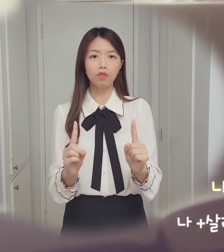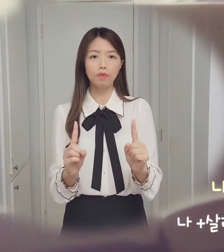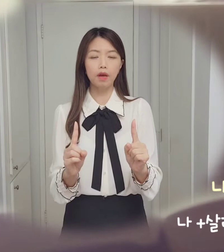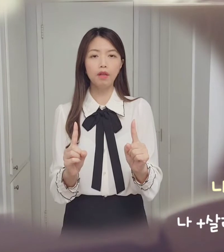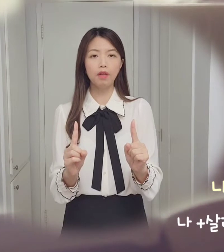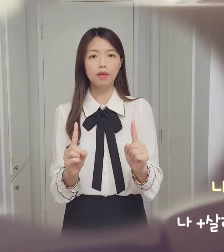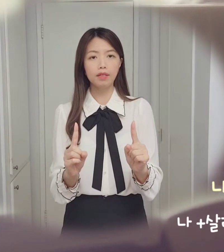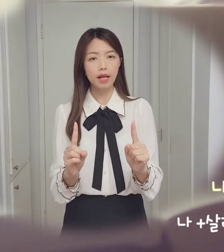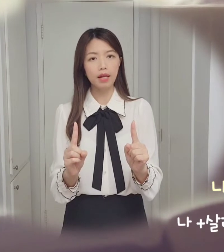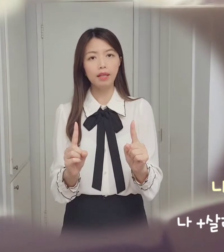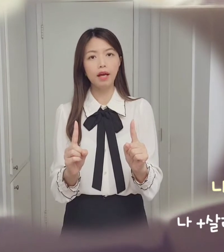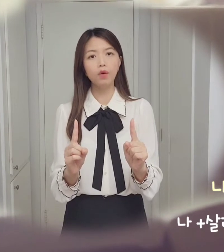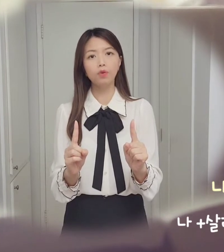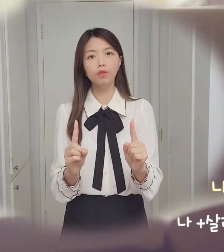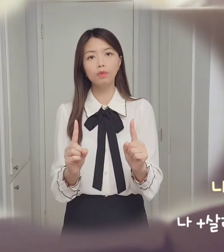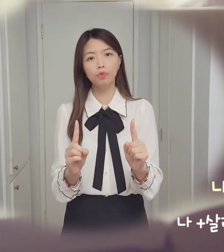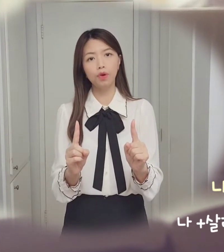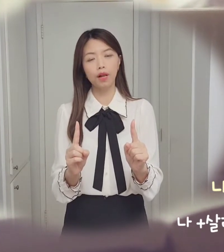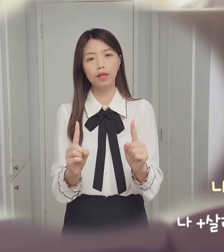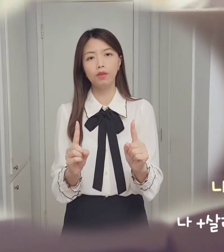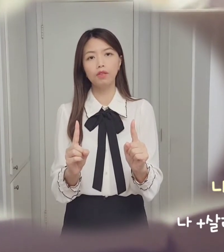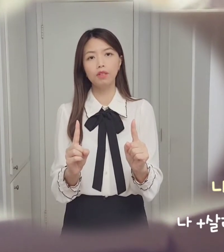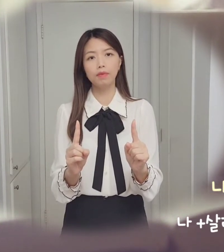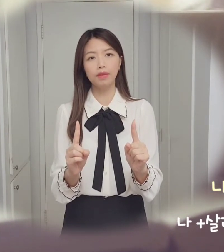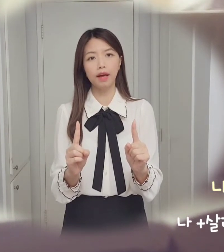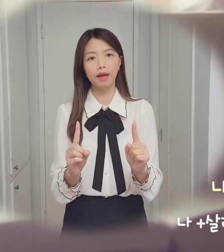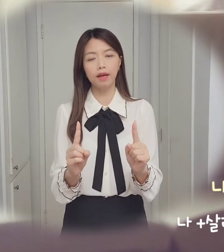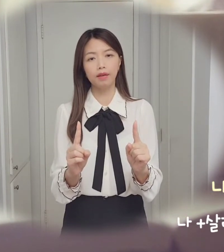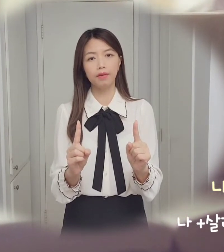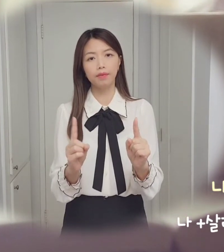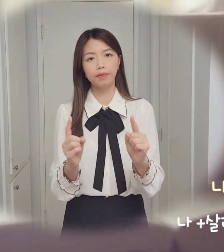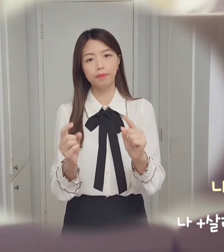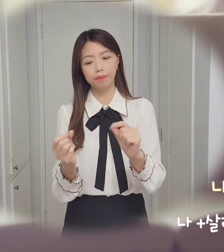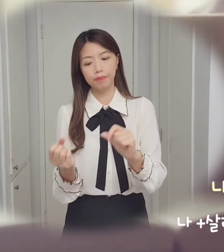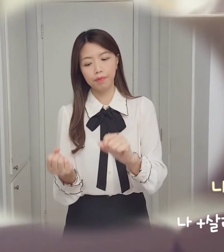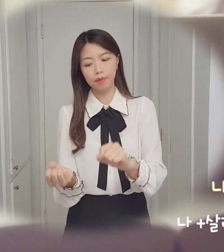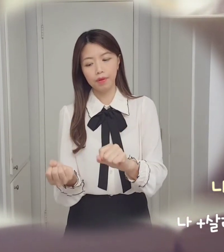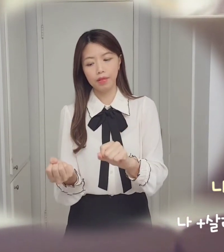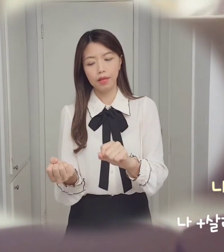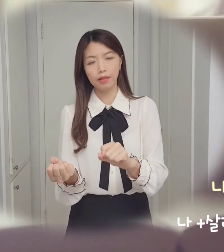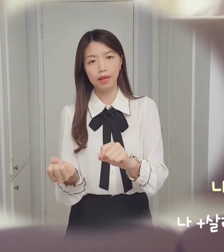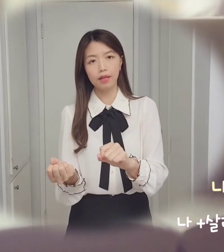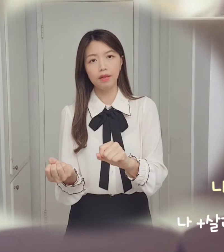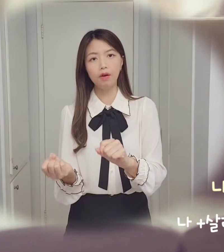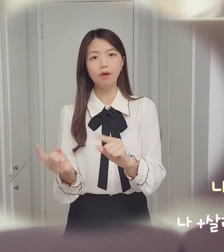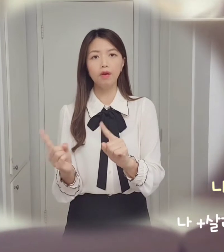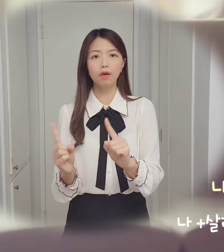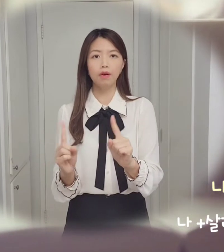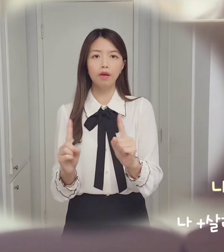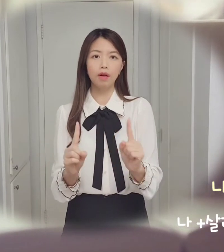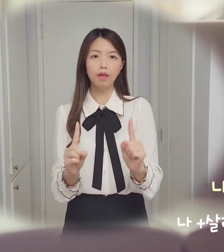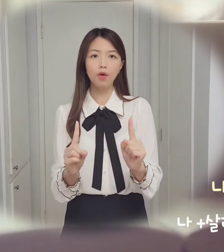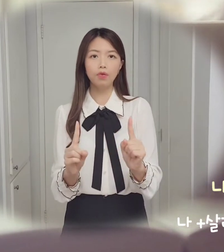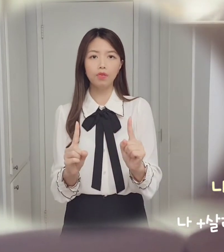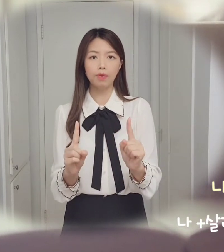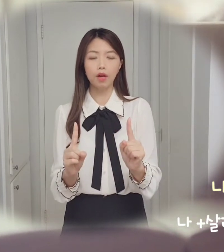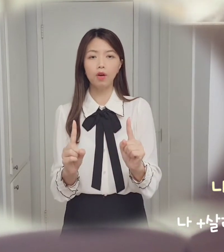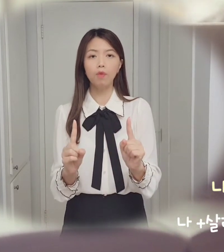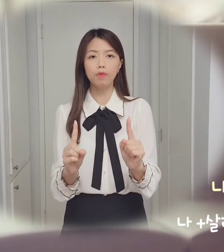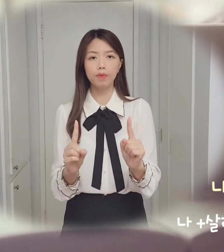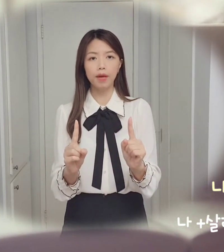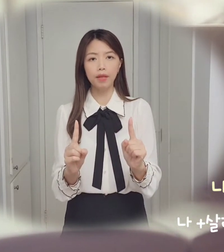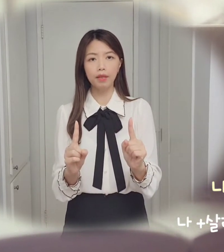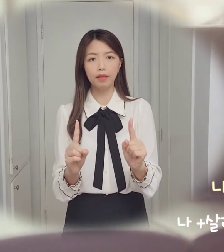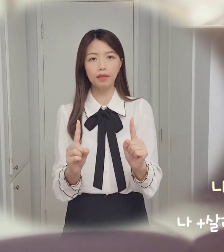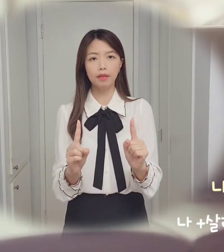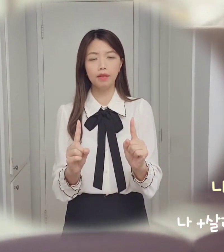세우면서 일으켜주시면 살리다 혹은 부활 이런 뜻입니다. 이 상태에서 세워주시면